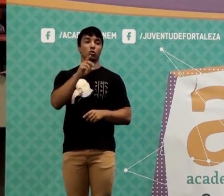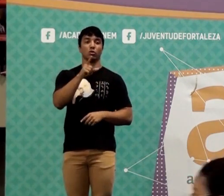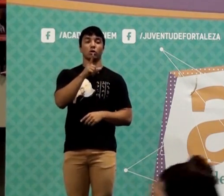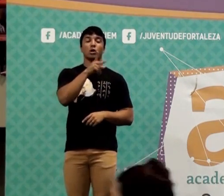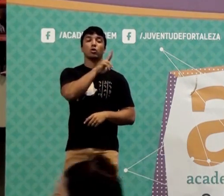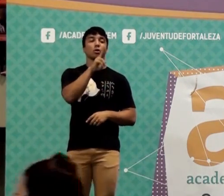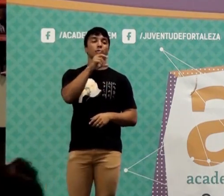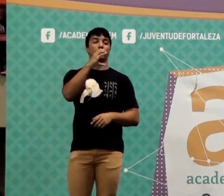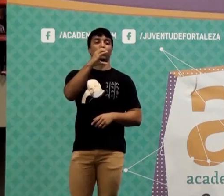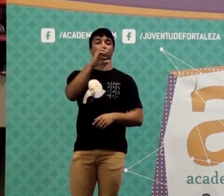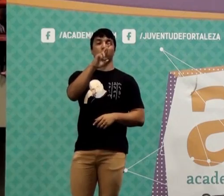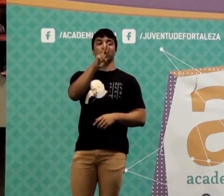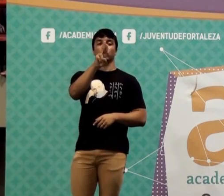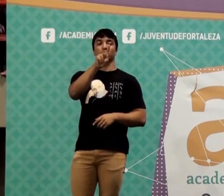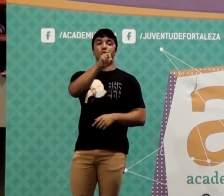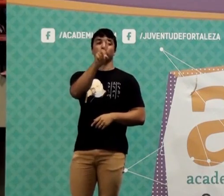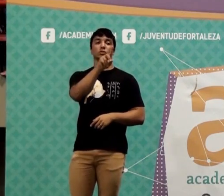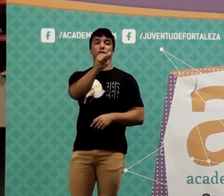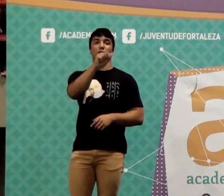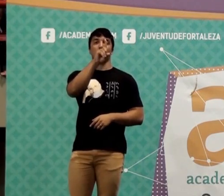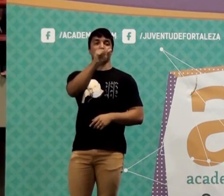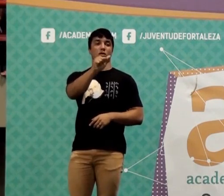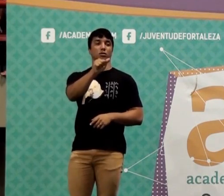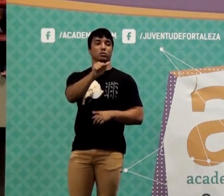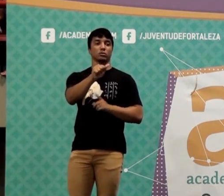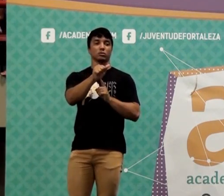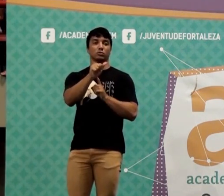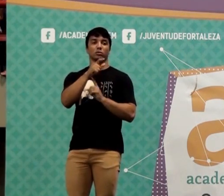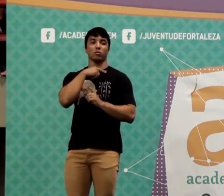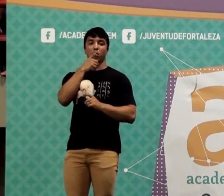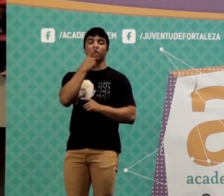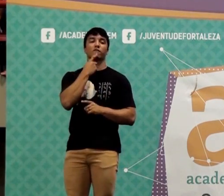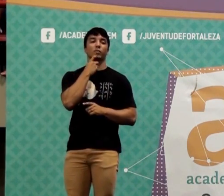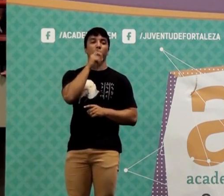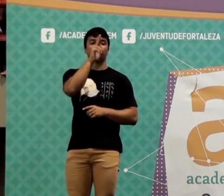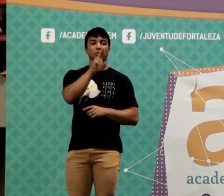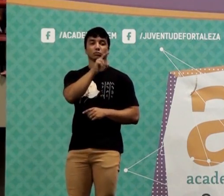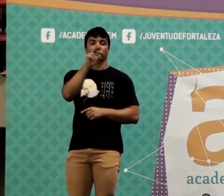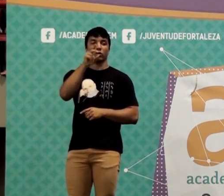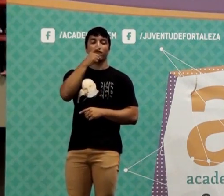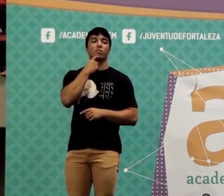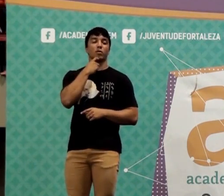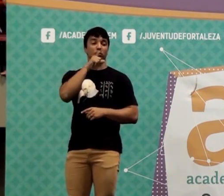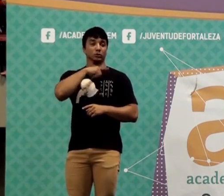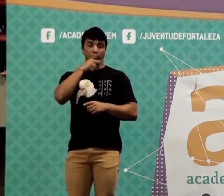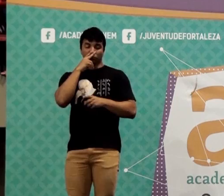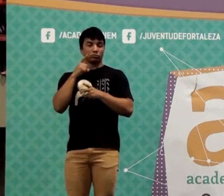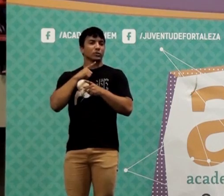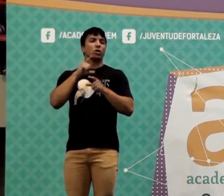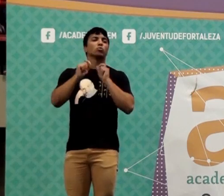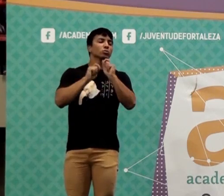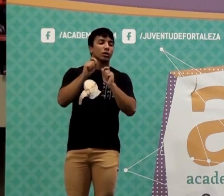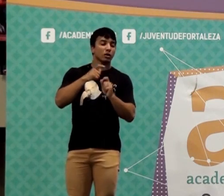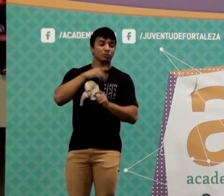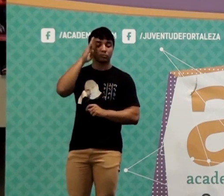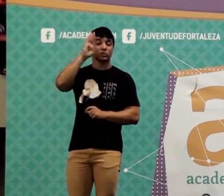religião cristã, e cristã é a pessoa que adota o cristianismo. Lá é diferente. Religião islã, quem adota o